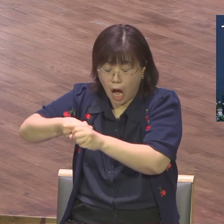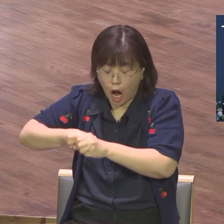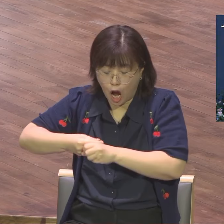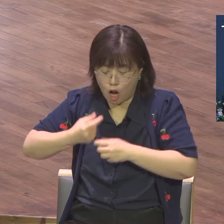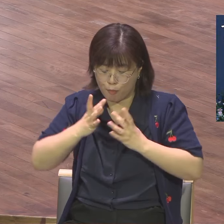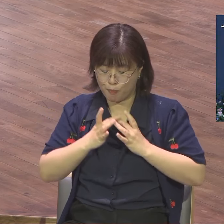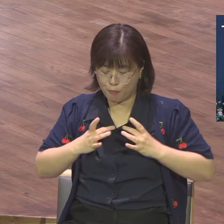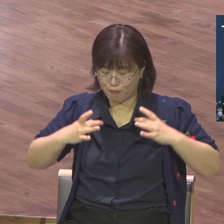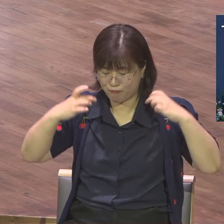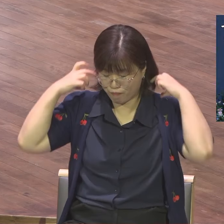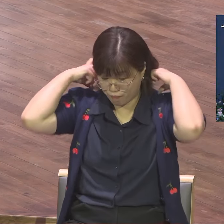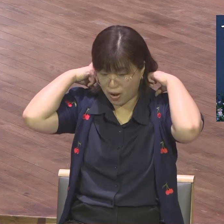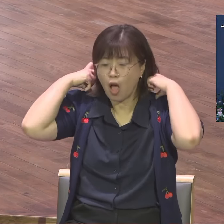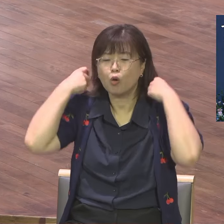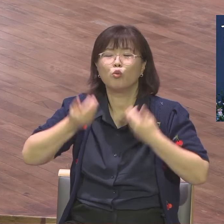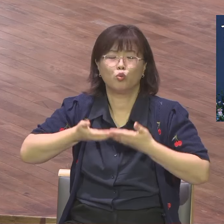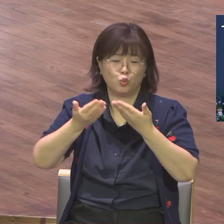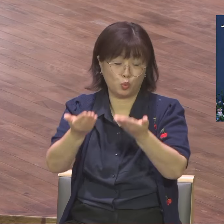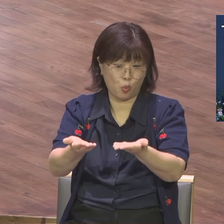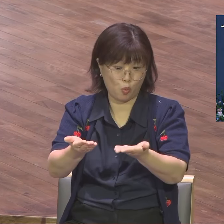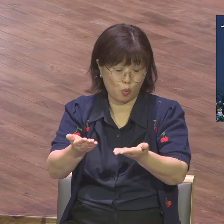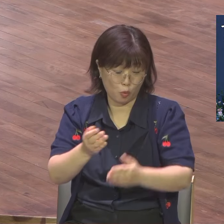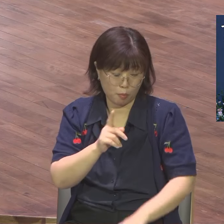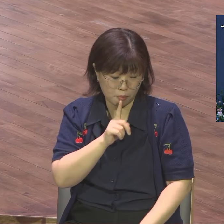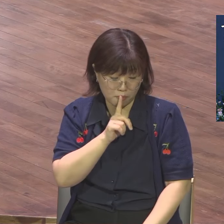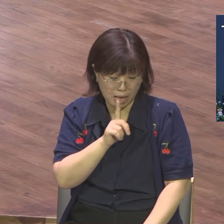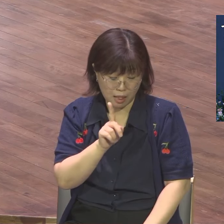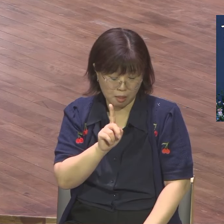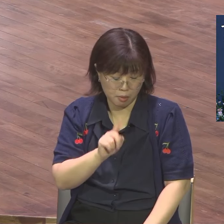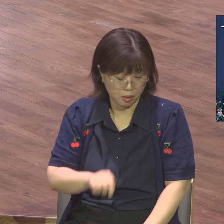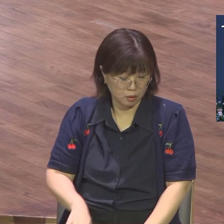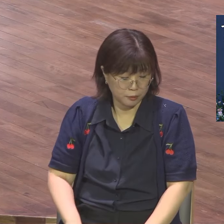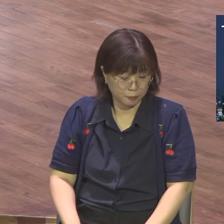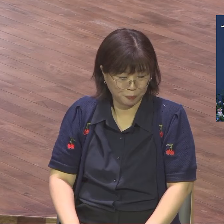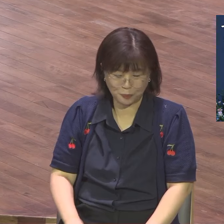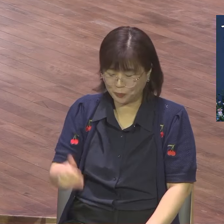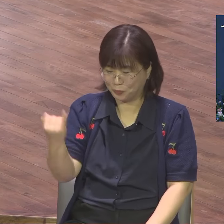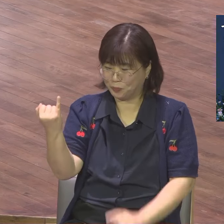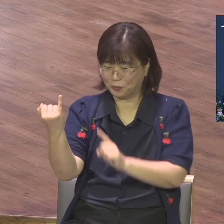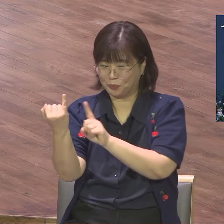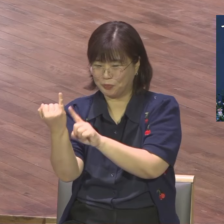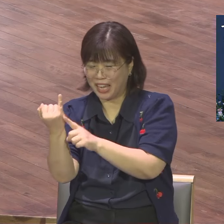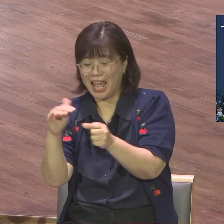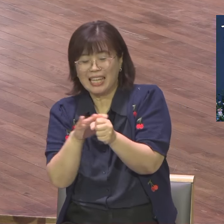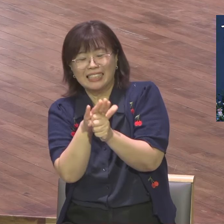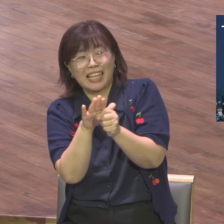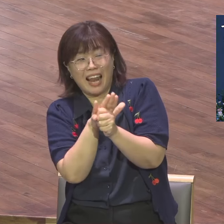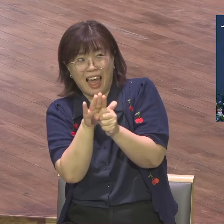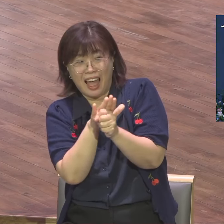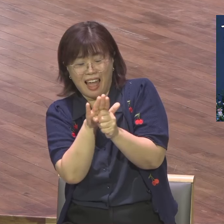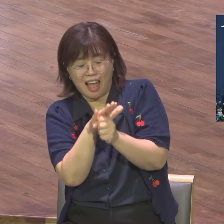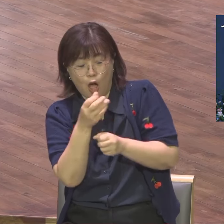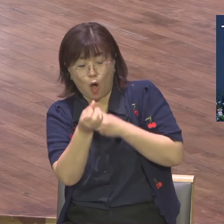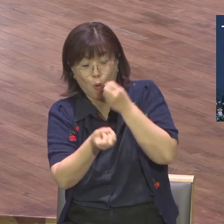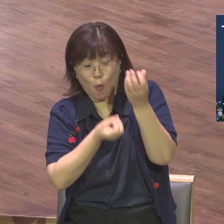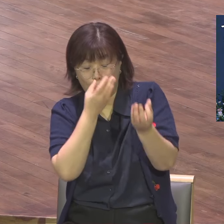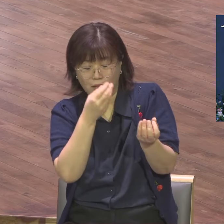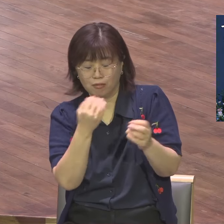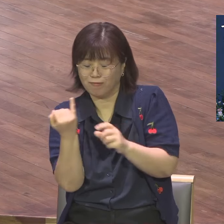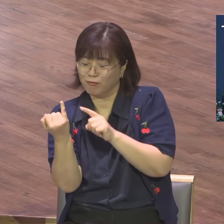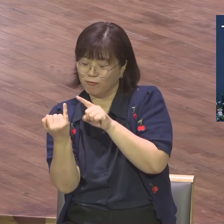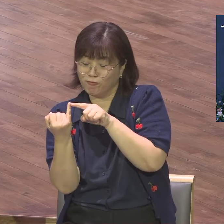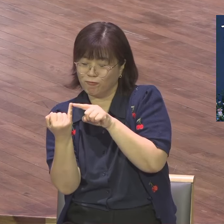솔로몬이 이제 이 술람미 여인의 사랑의 고백에 대해 화답을 이제 하지요. 화답을 합니다. 참 보통 사람이 하기